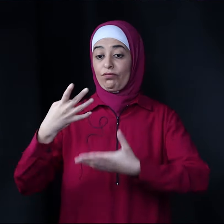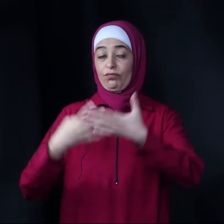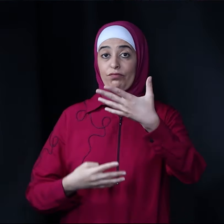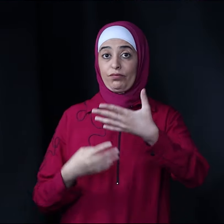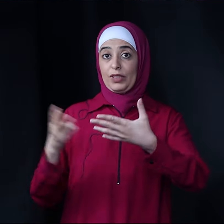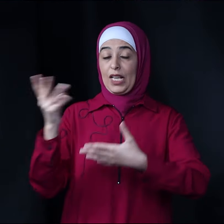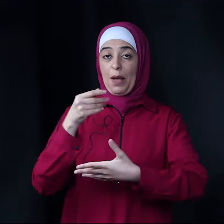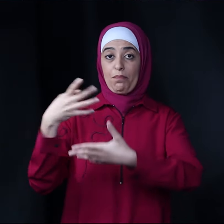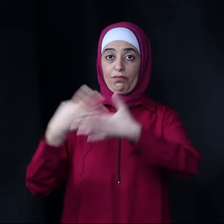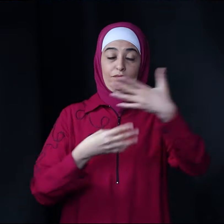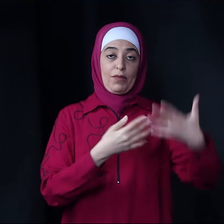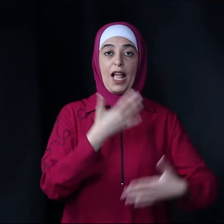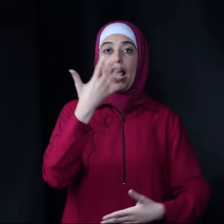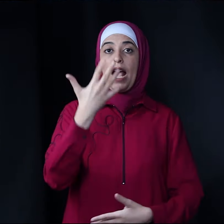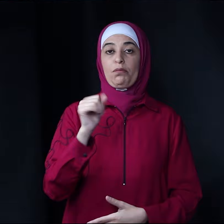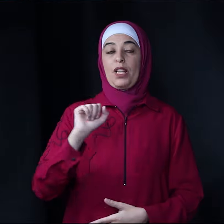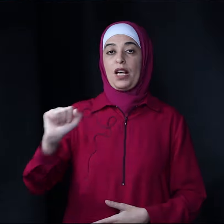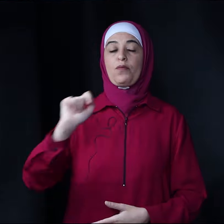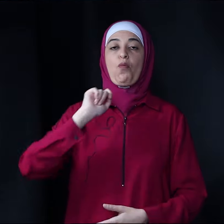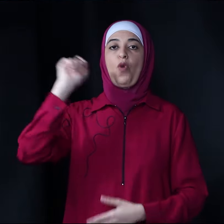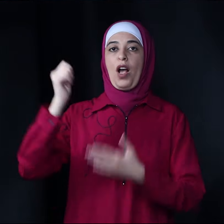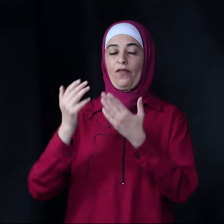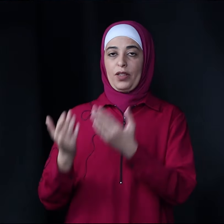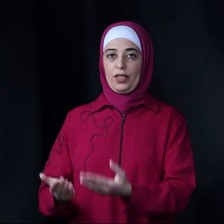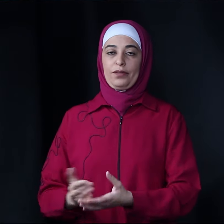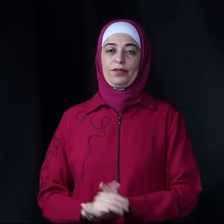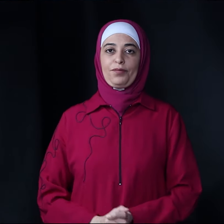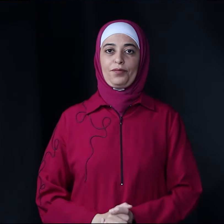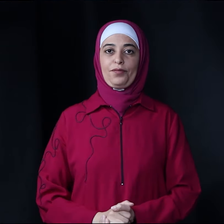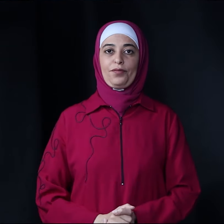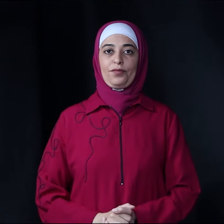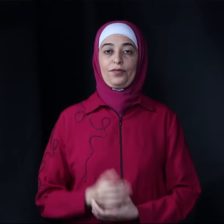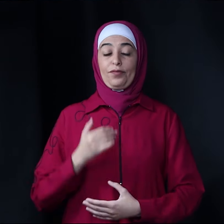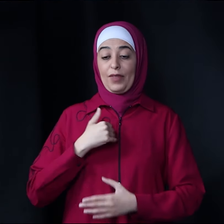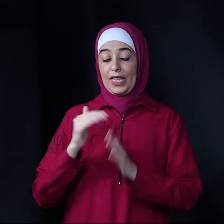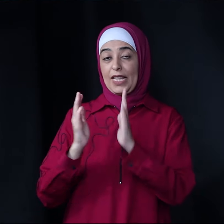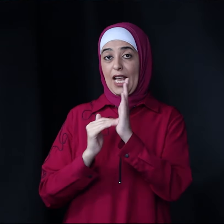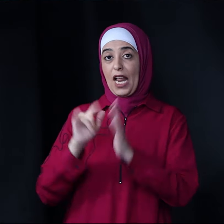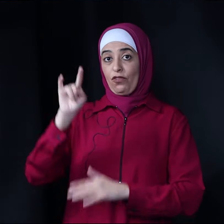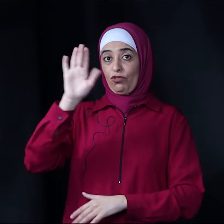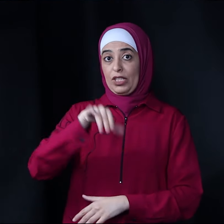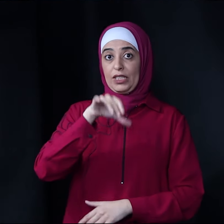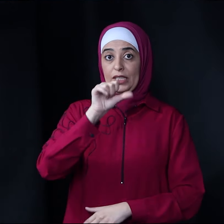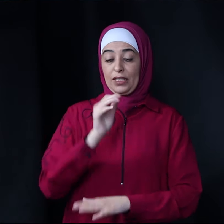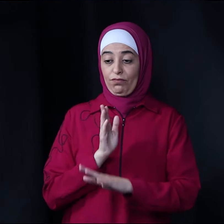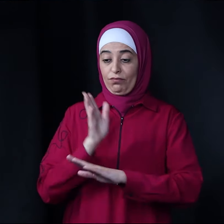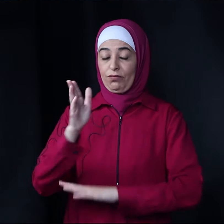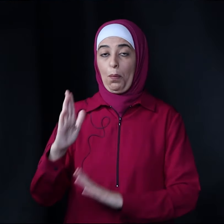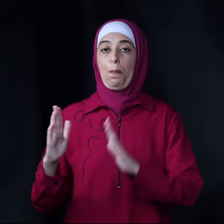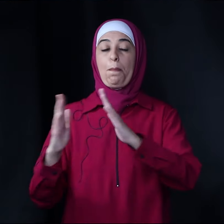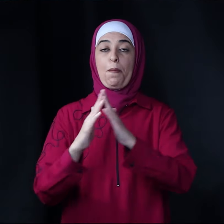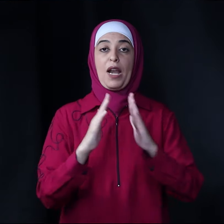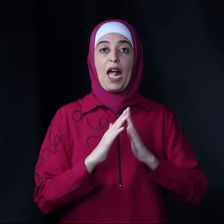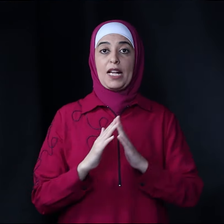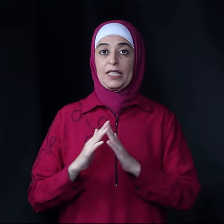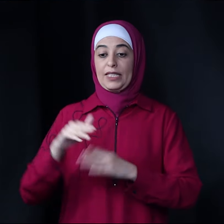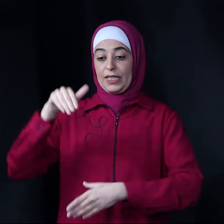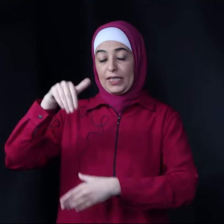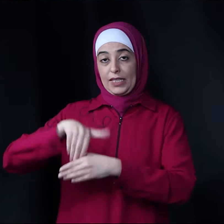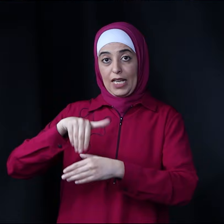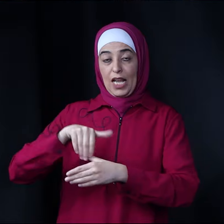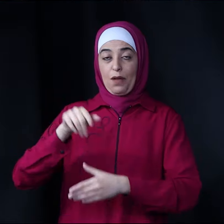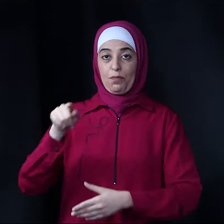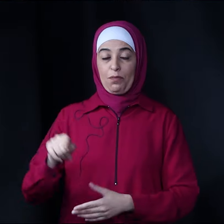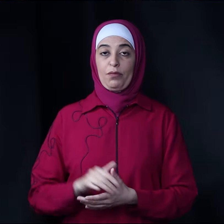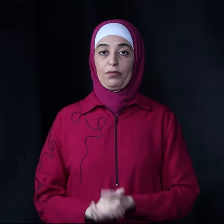7 قوائم على الدائره المحليه. طيب اليوم كيف بدنا نصوت للدائرة المحلية وكيف بدنا نصوت للدائرة العامة في يوم